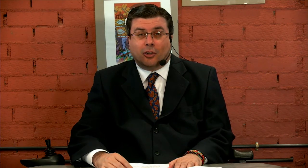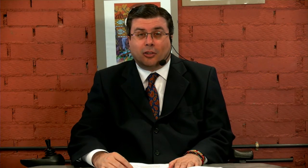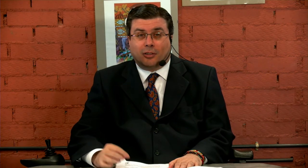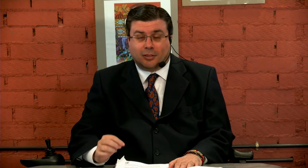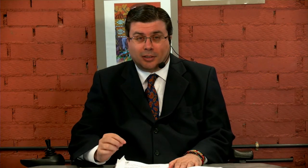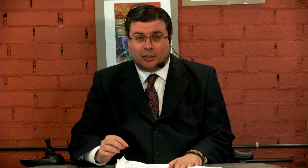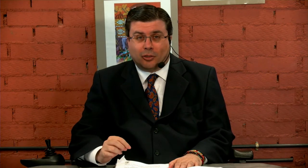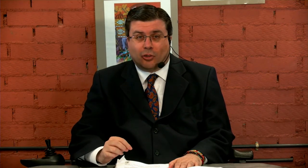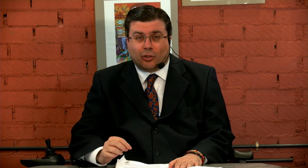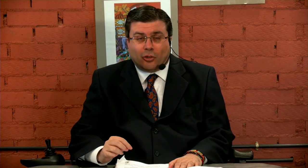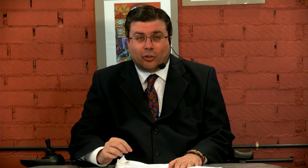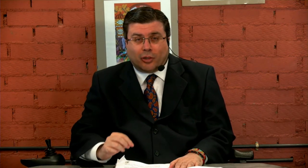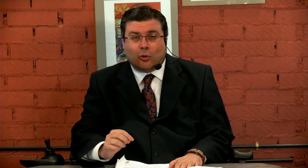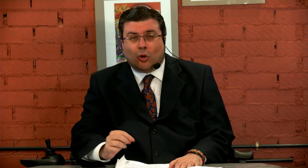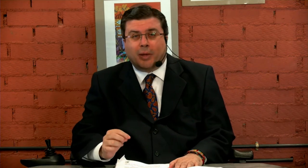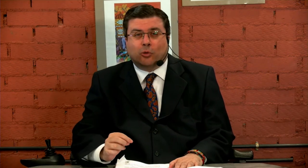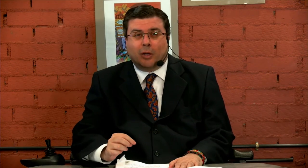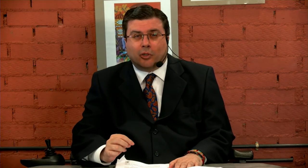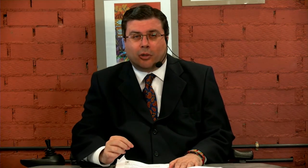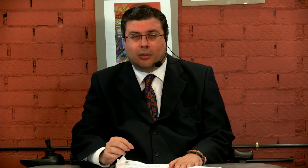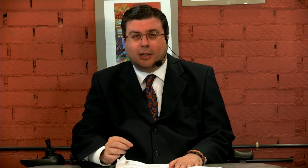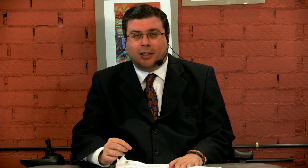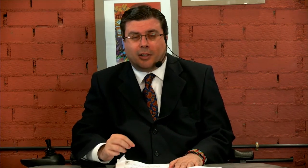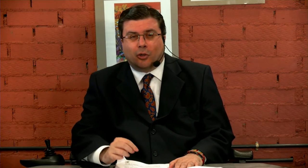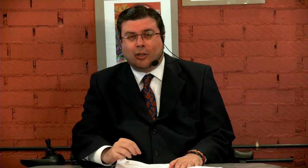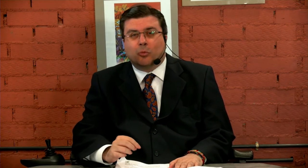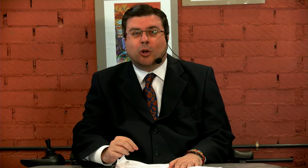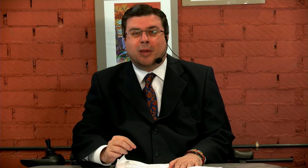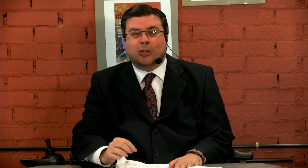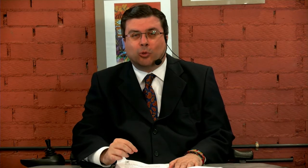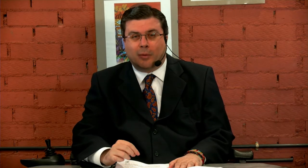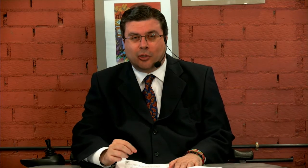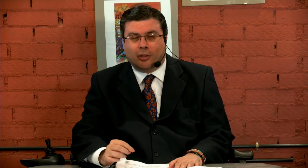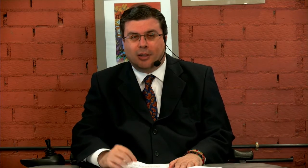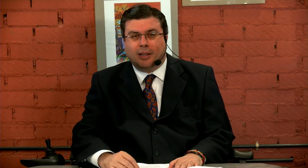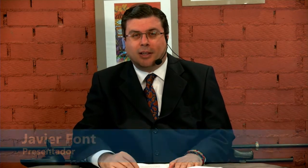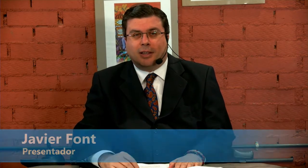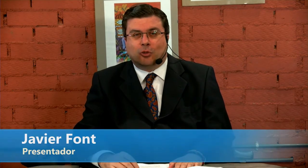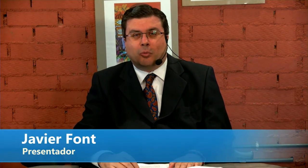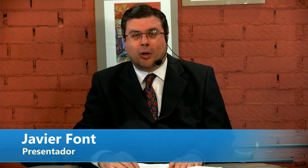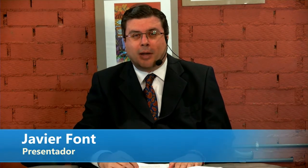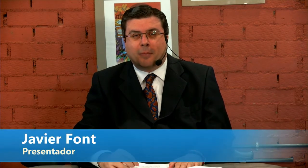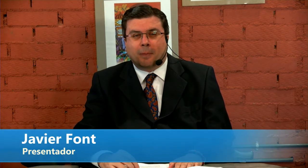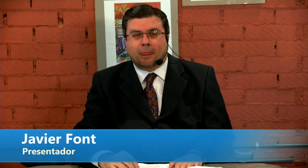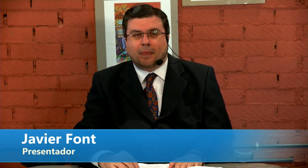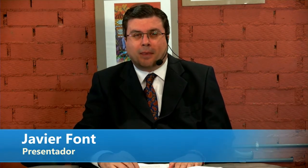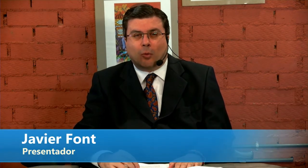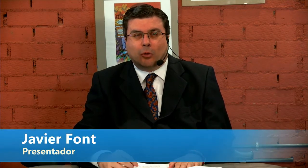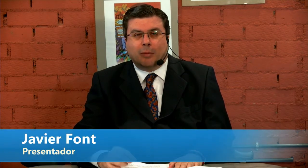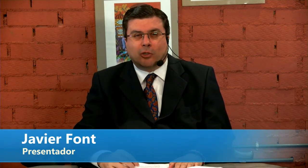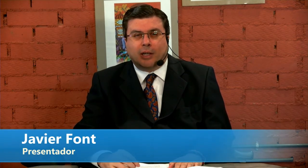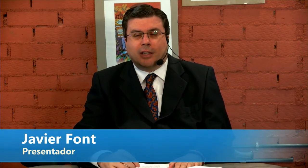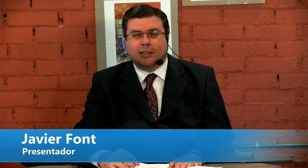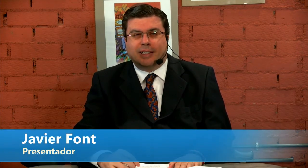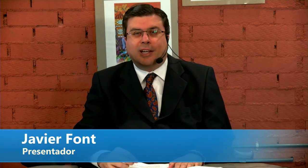Sí, no den un golpe a su televisor. No es un problema de su televisor. Es un problema de cuando